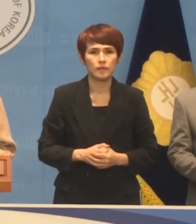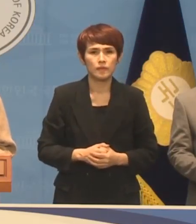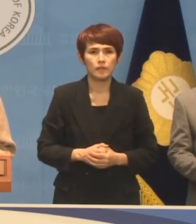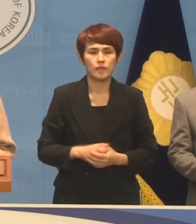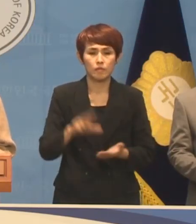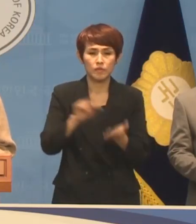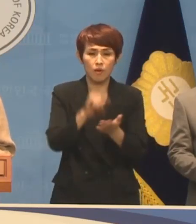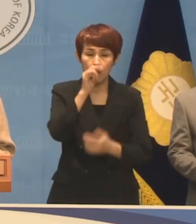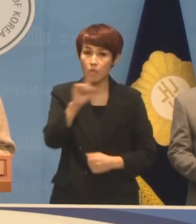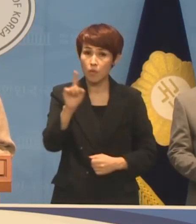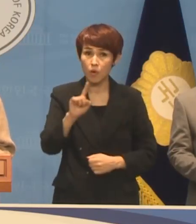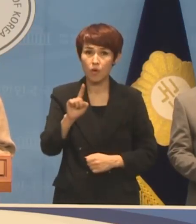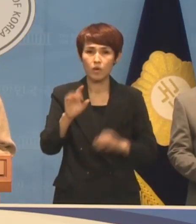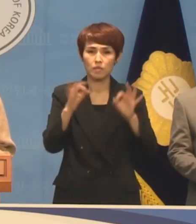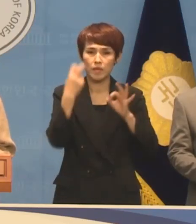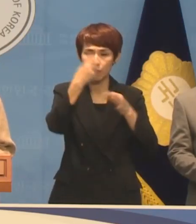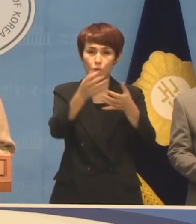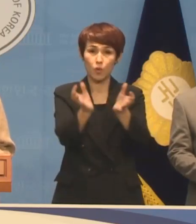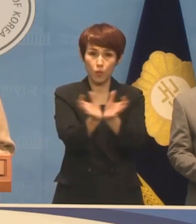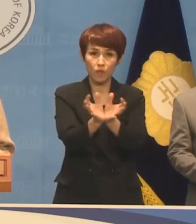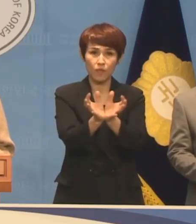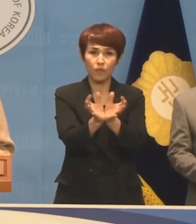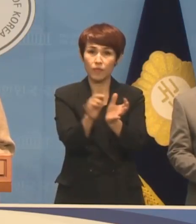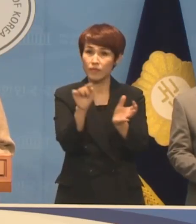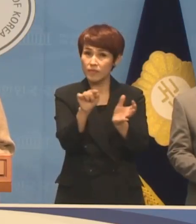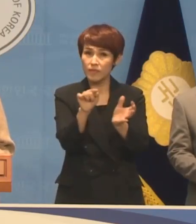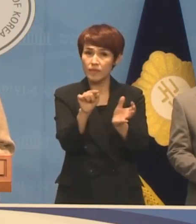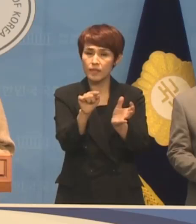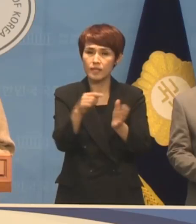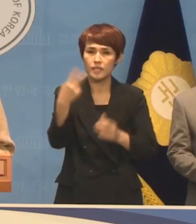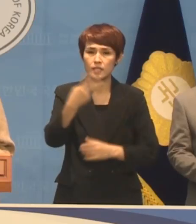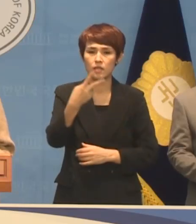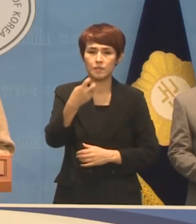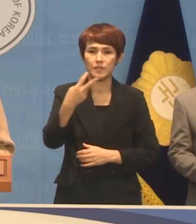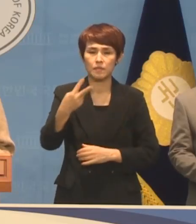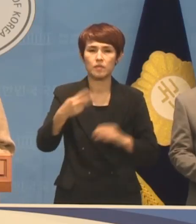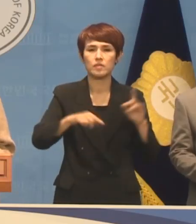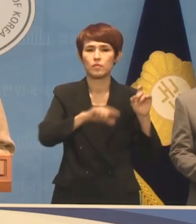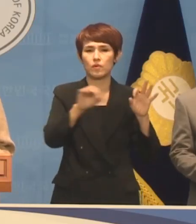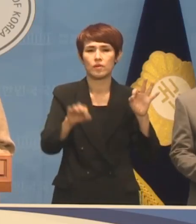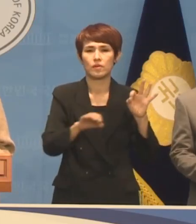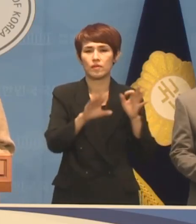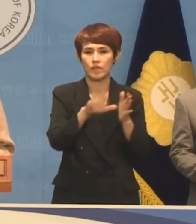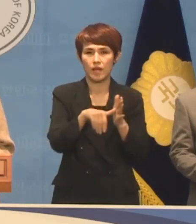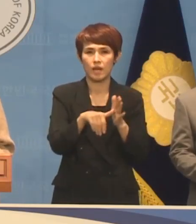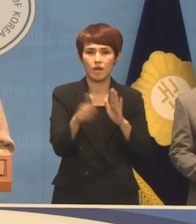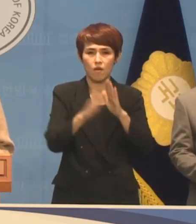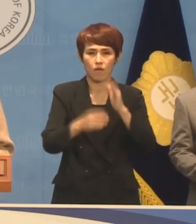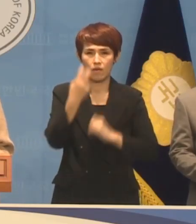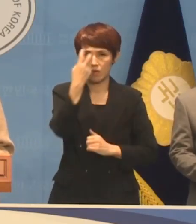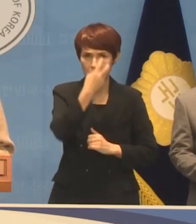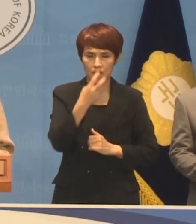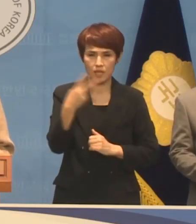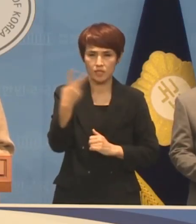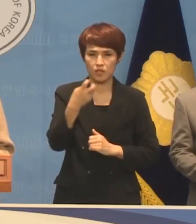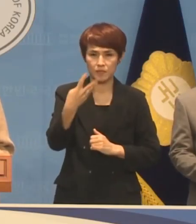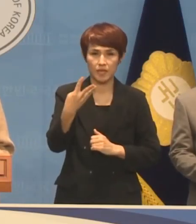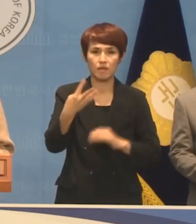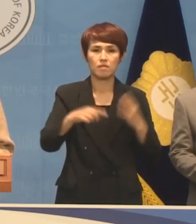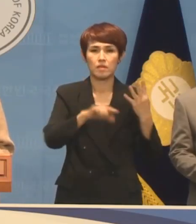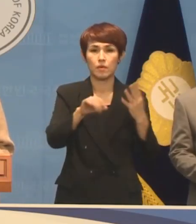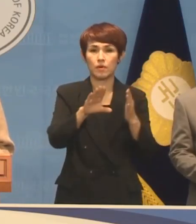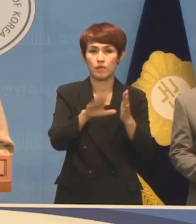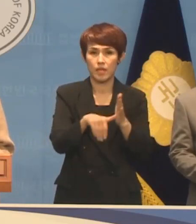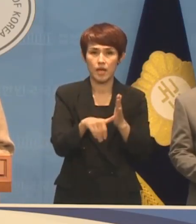문제가 된 것은 금융감독원 이하 감독원이 2023년 10월경 정기검사와 2024년